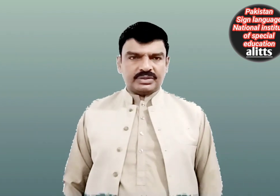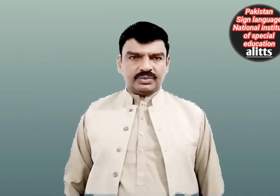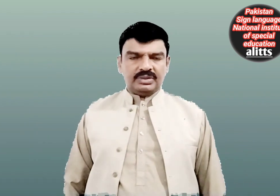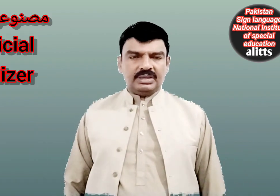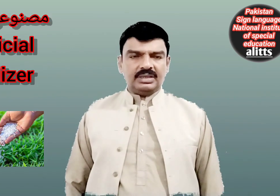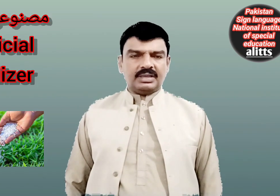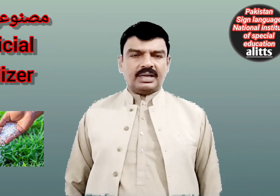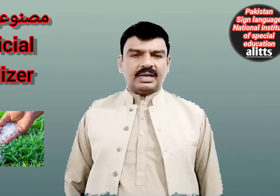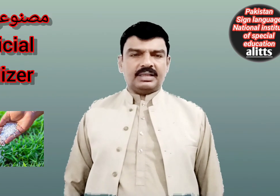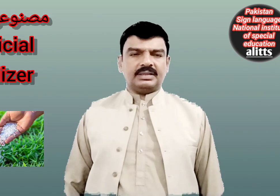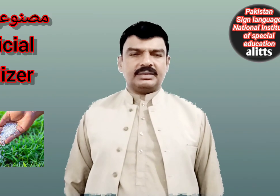मसनूई खाद,